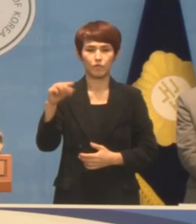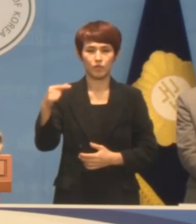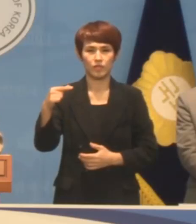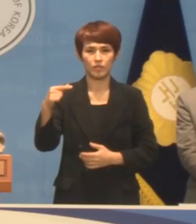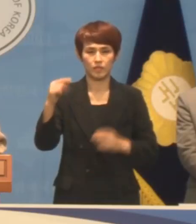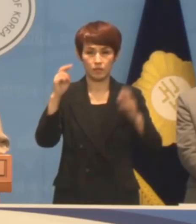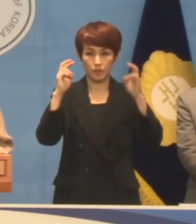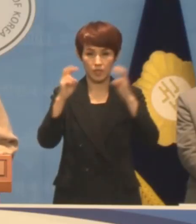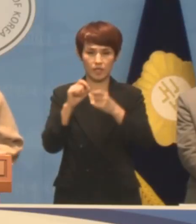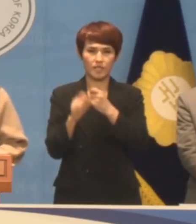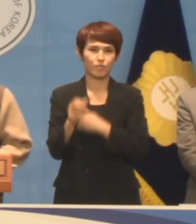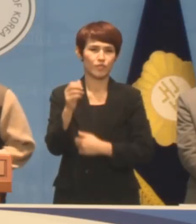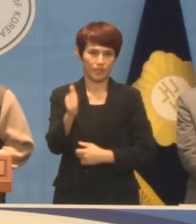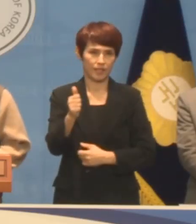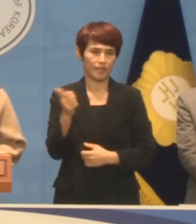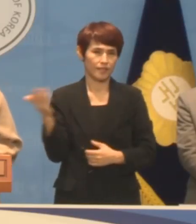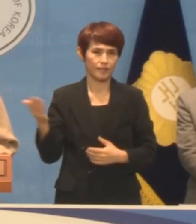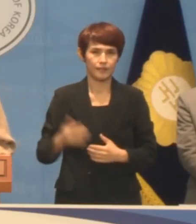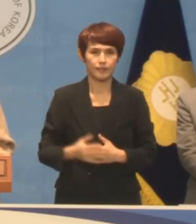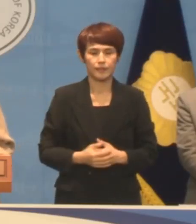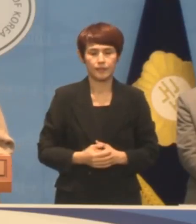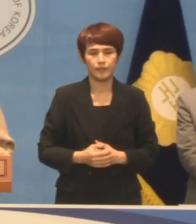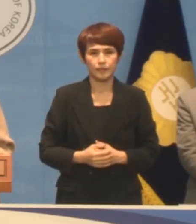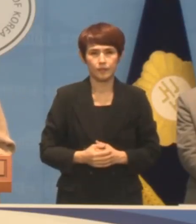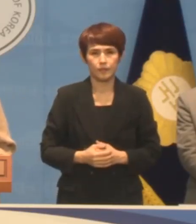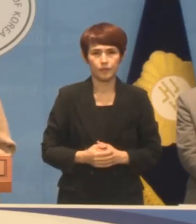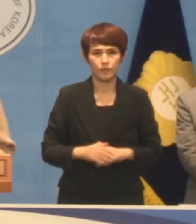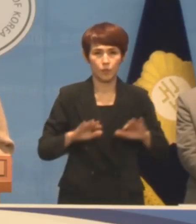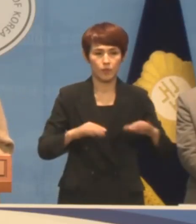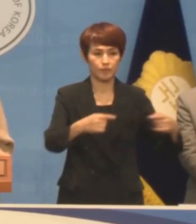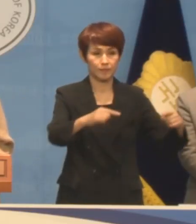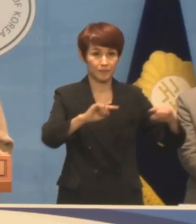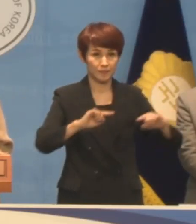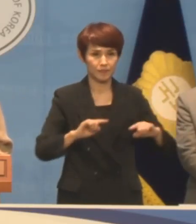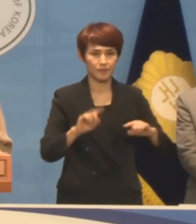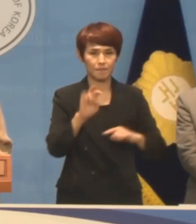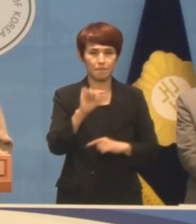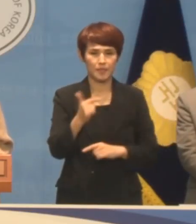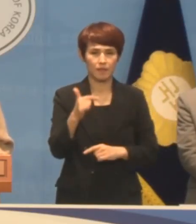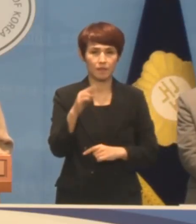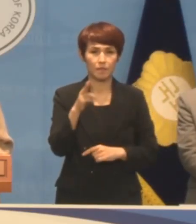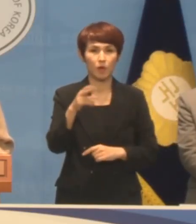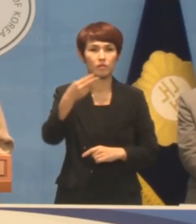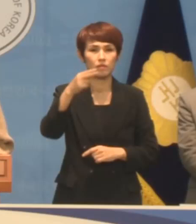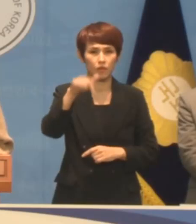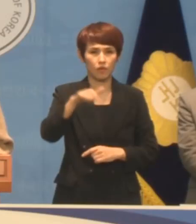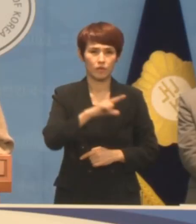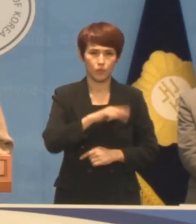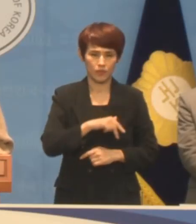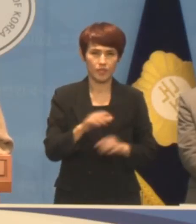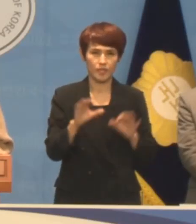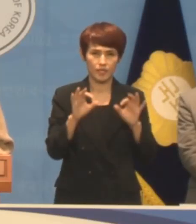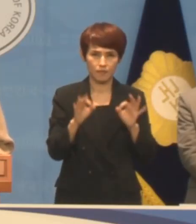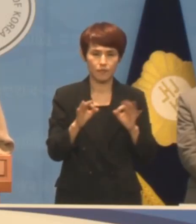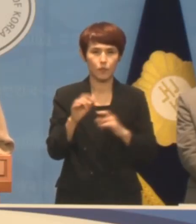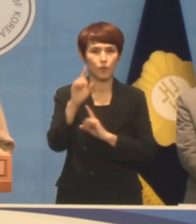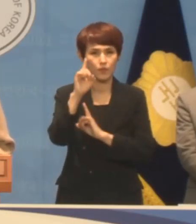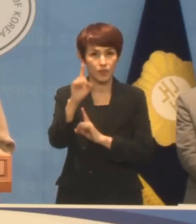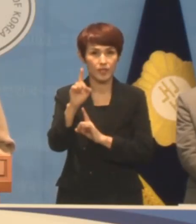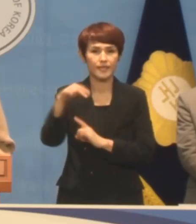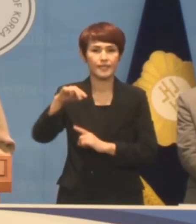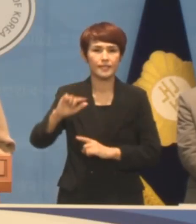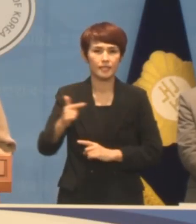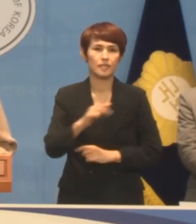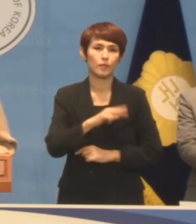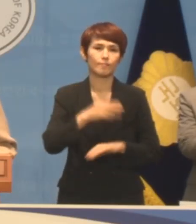지부의 지부장 배영진입니다. 이 자리에 같이 해주신 민병덕 의원님과 김현정 의원님, 이강일 의원님,